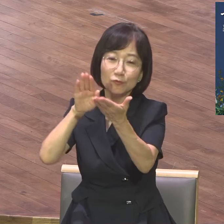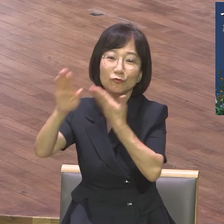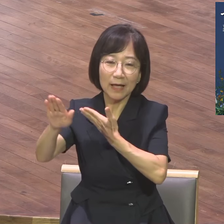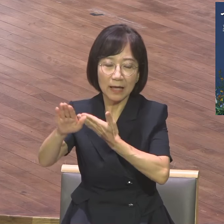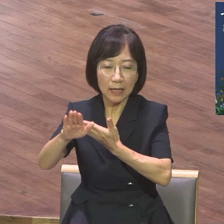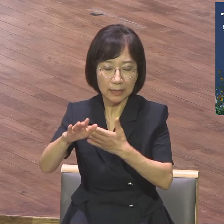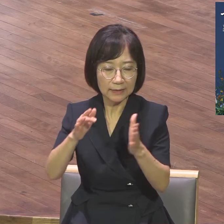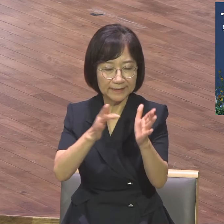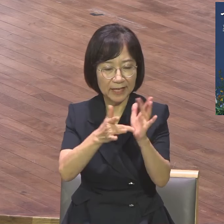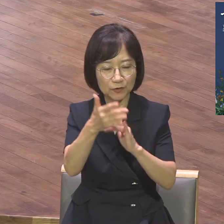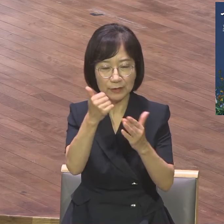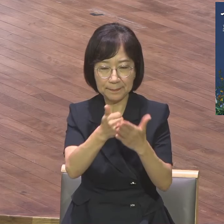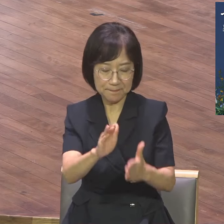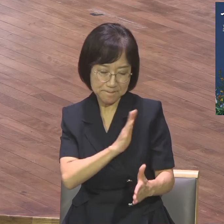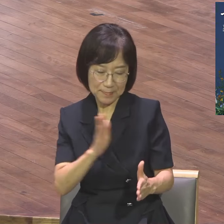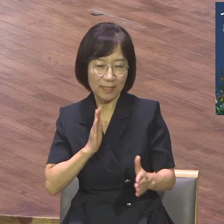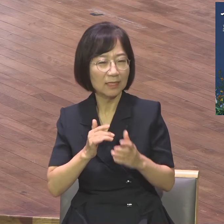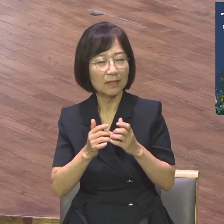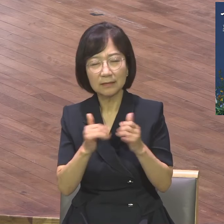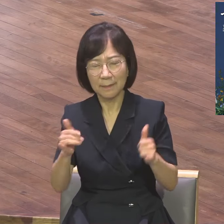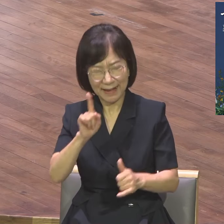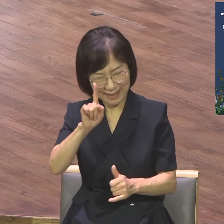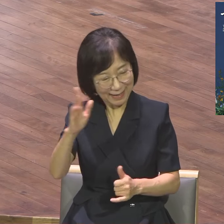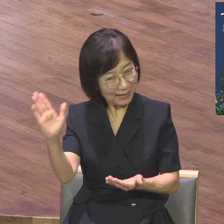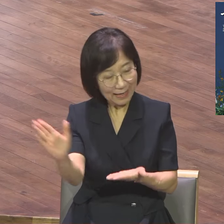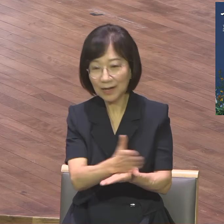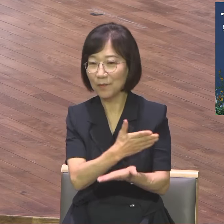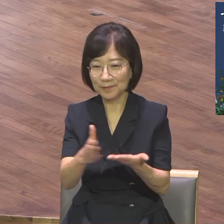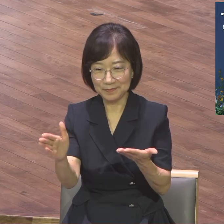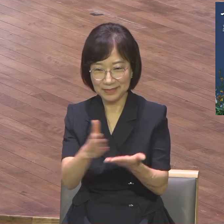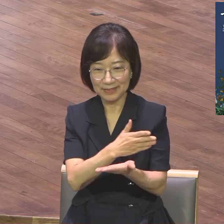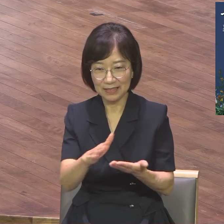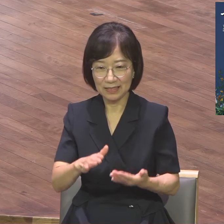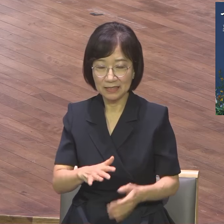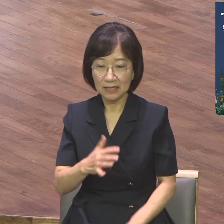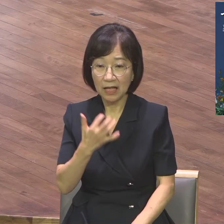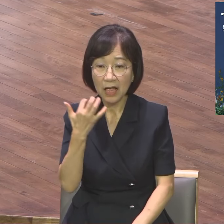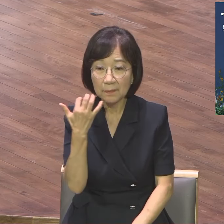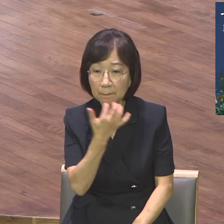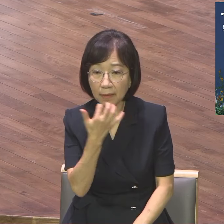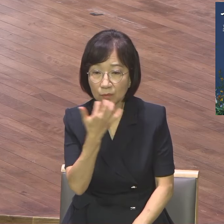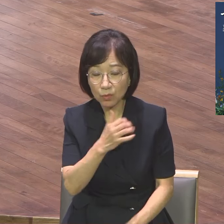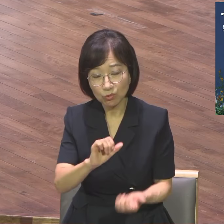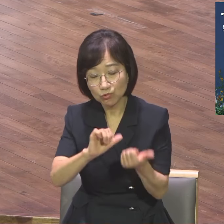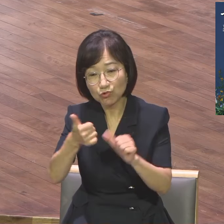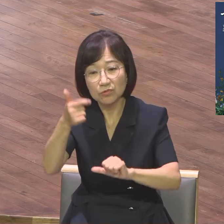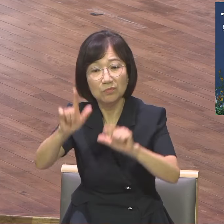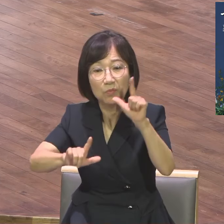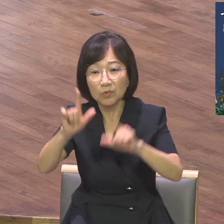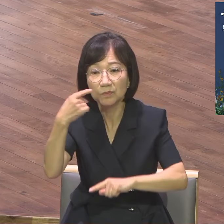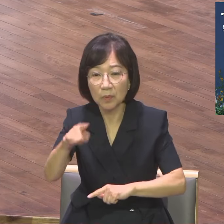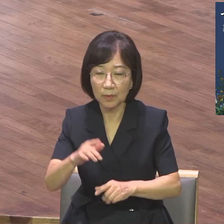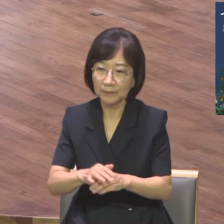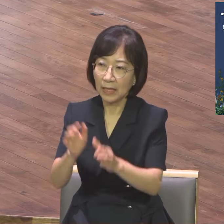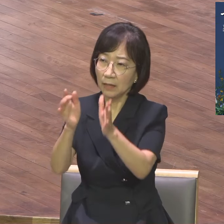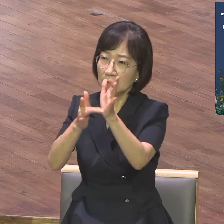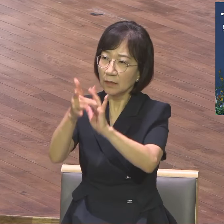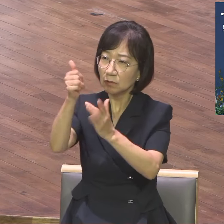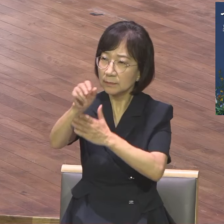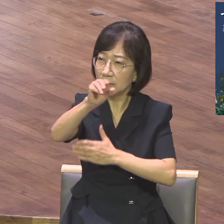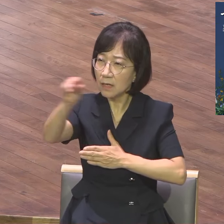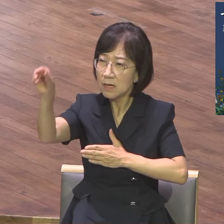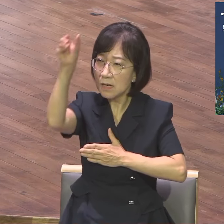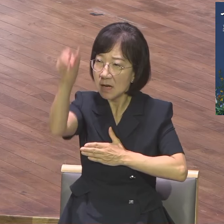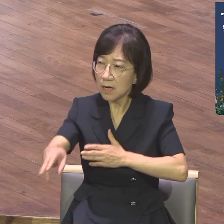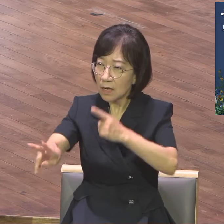순교했습니다. 베드로는 순교를 어떻게 했냐? 아이고 예수님이 십자가에서 돌아가셔 내가 어떻게